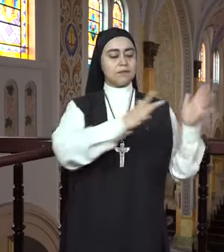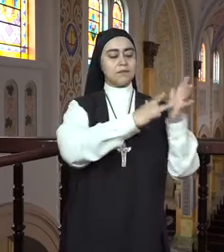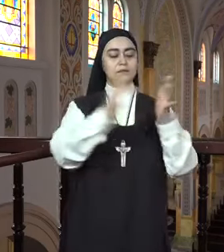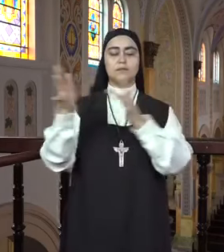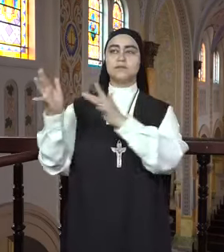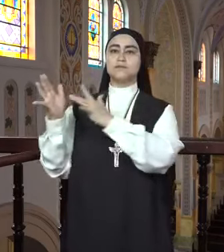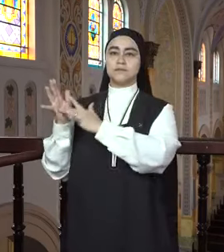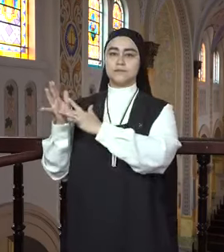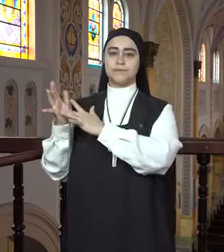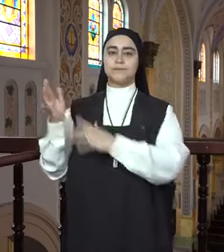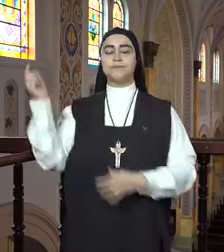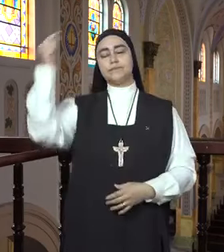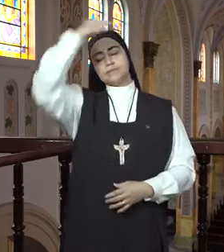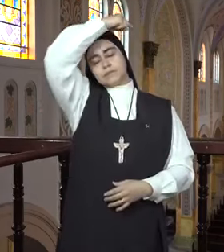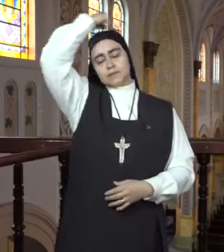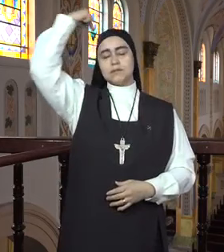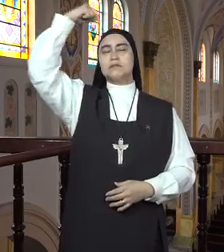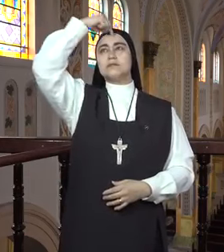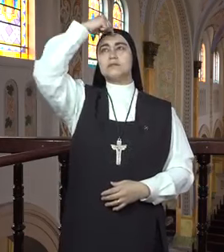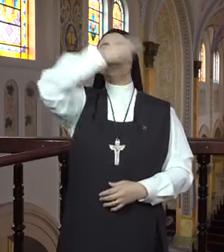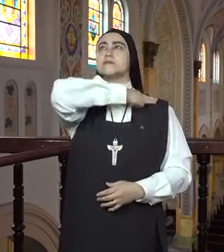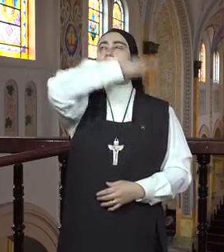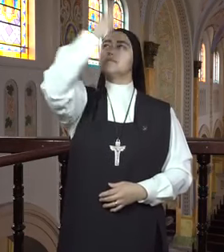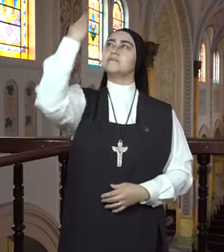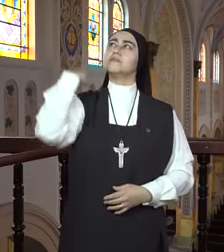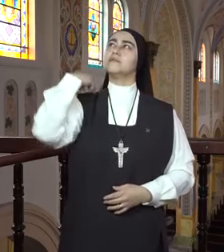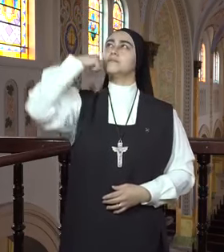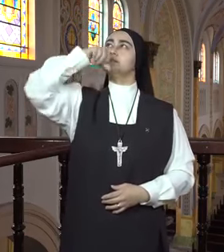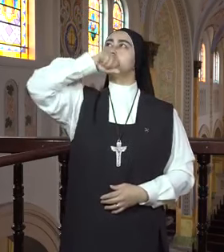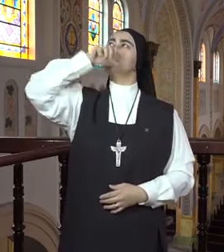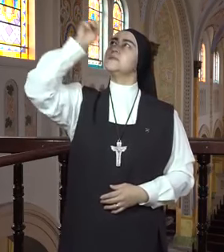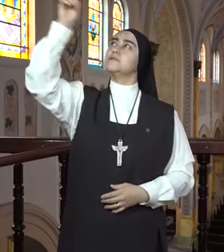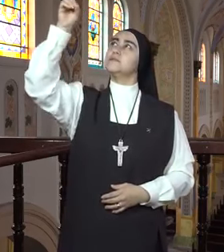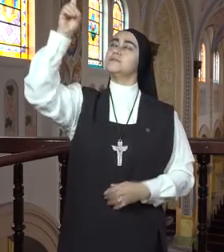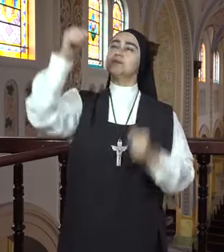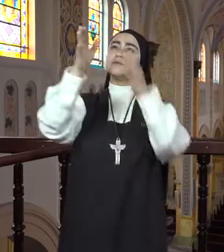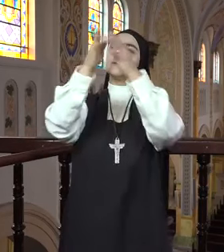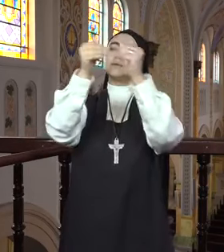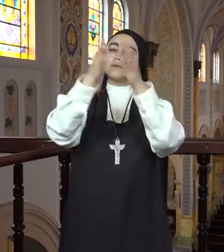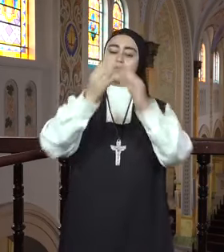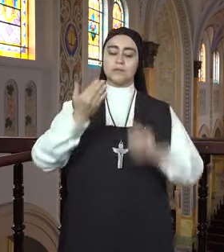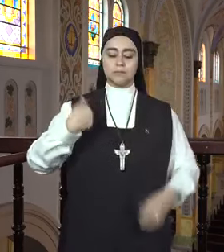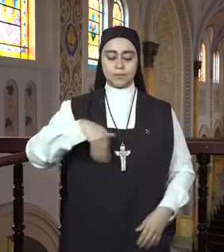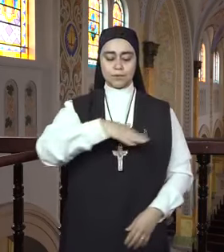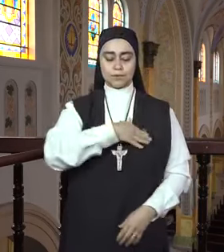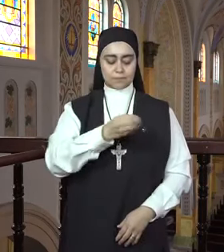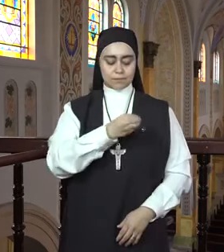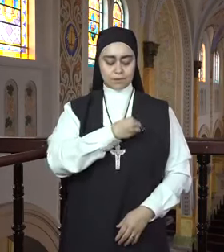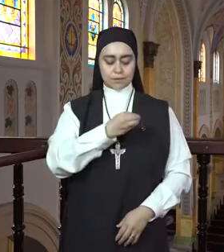do vosso ventre, Jesus. Santa Maria, Mãe de Deus, rogai por nós,